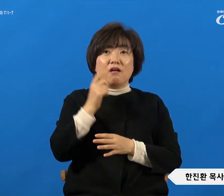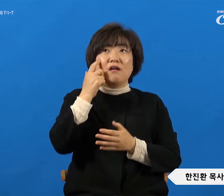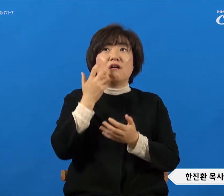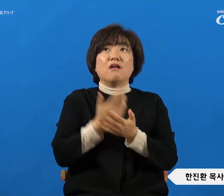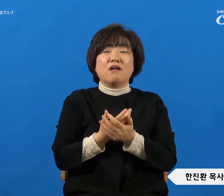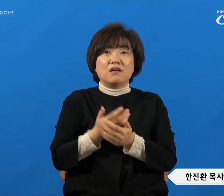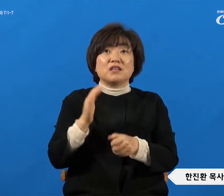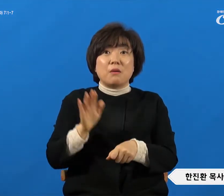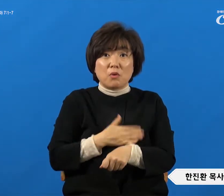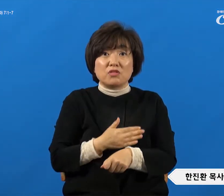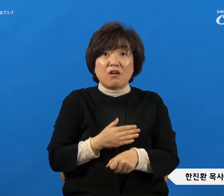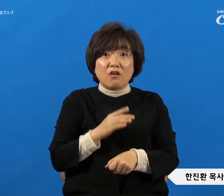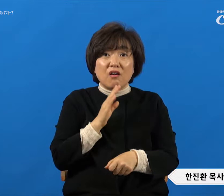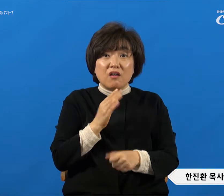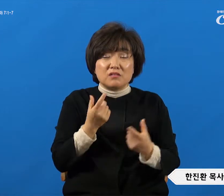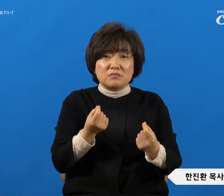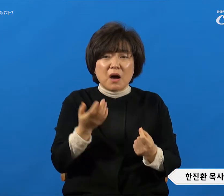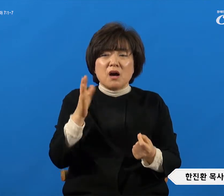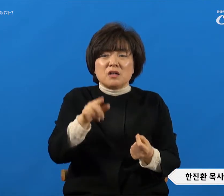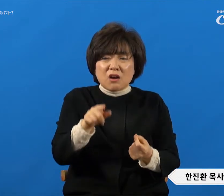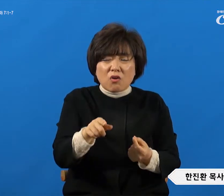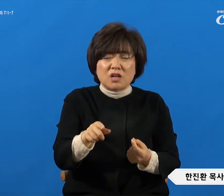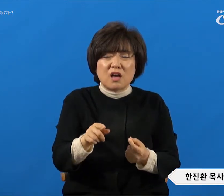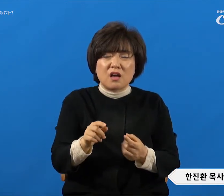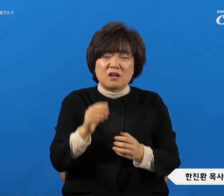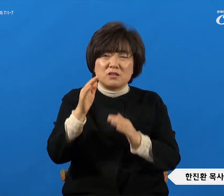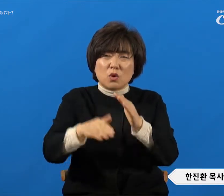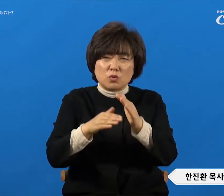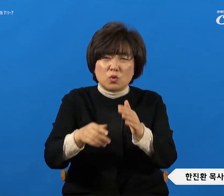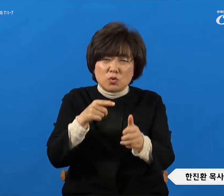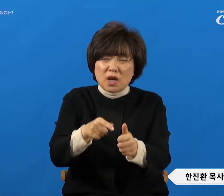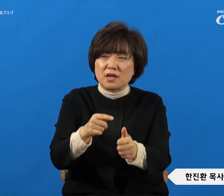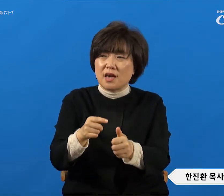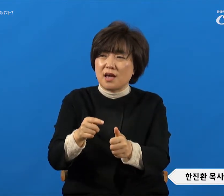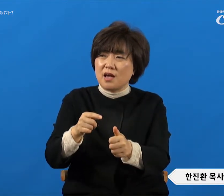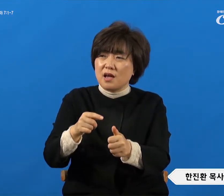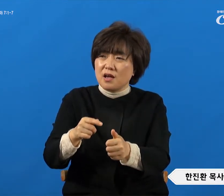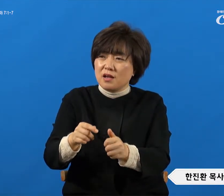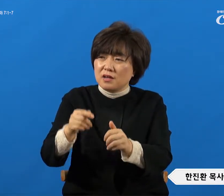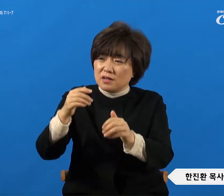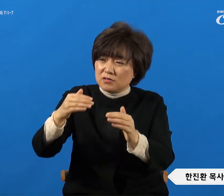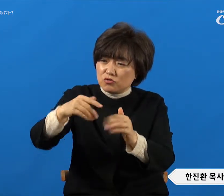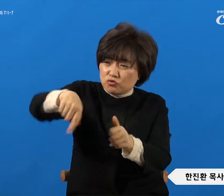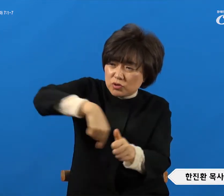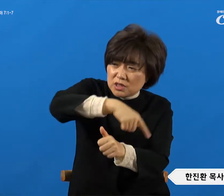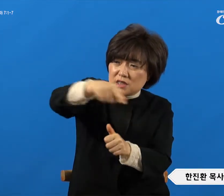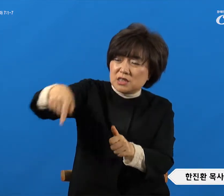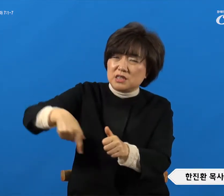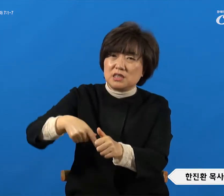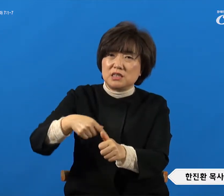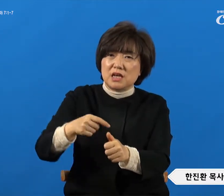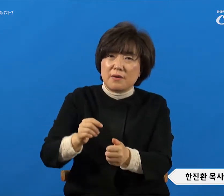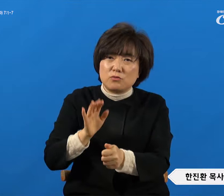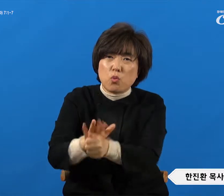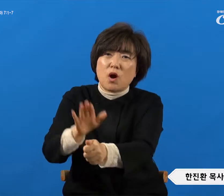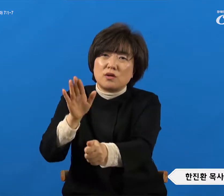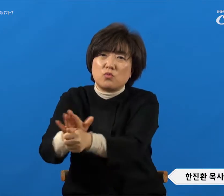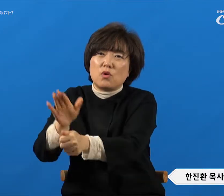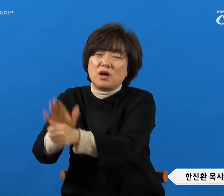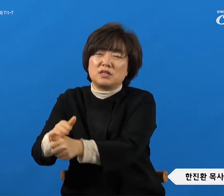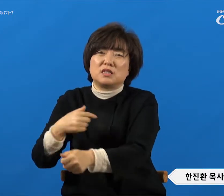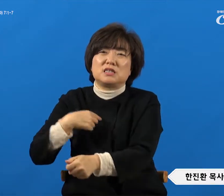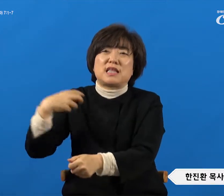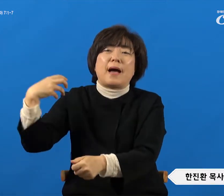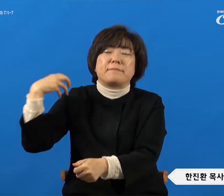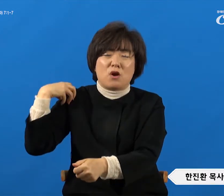것이지만은 그러나 그렇게 해서라도까지 성도들에게 좀 도전적으로 우리의 사명이 뭔가 그걸 가르쳐 주려고